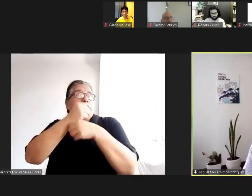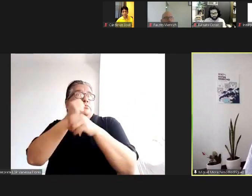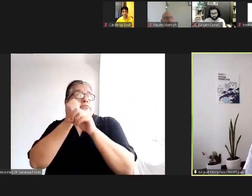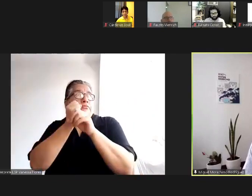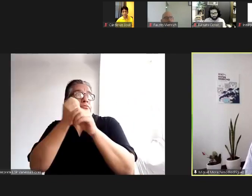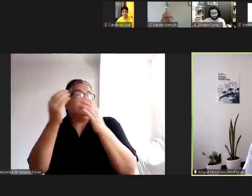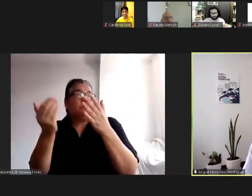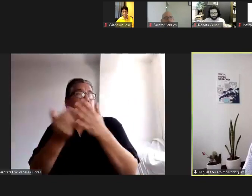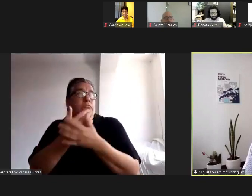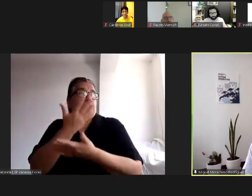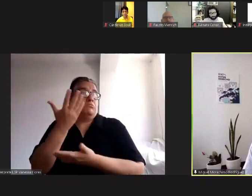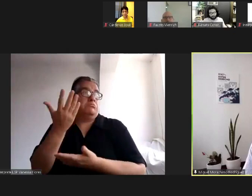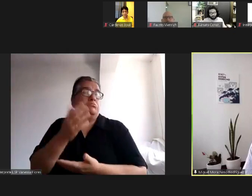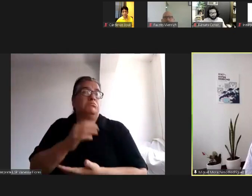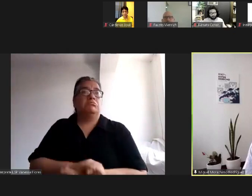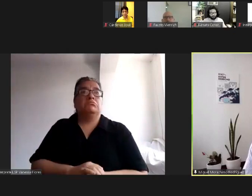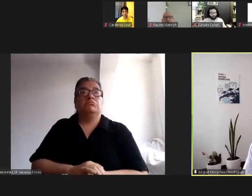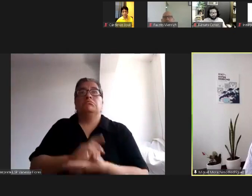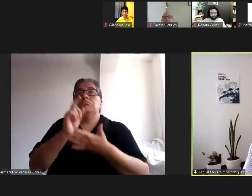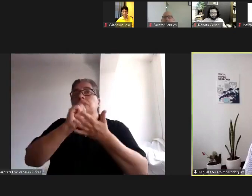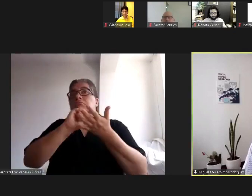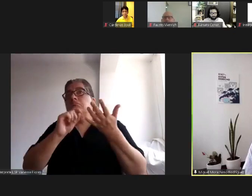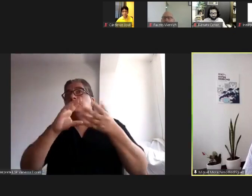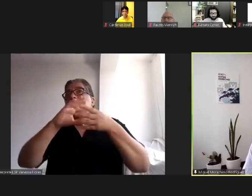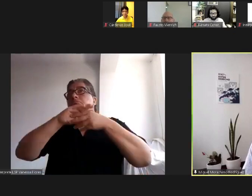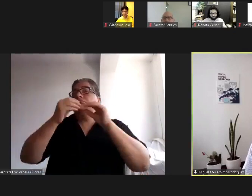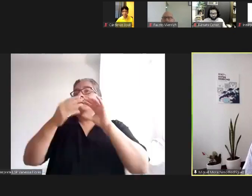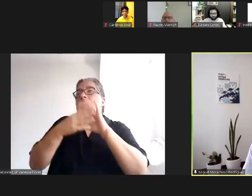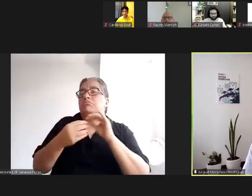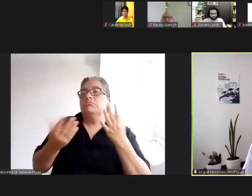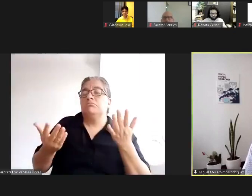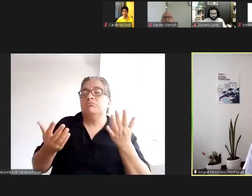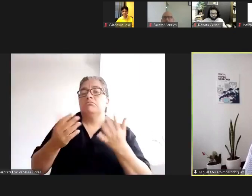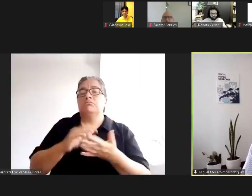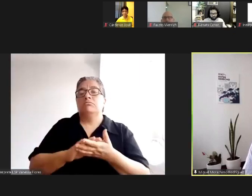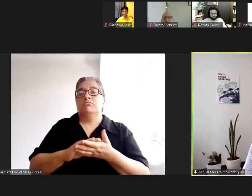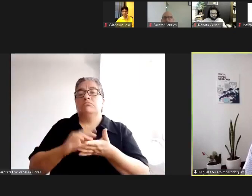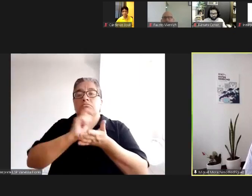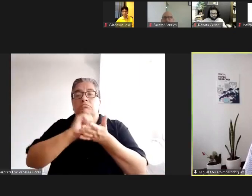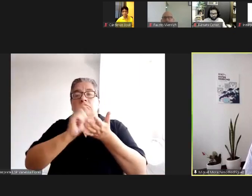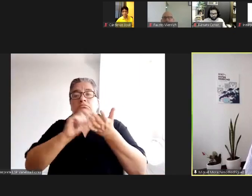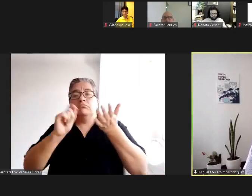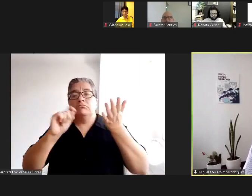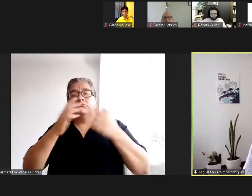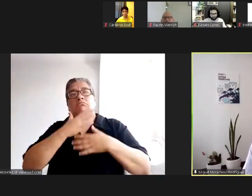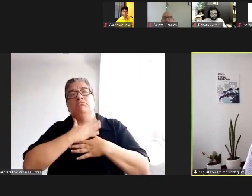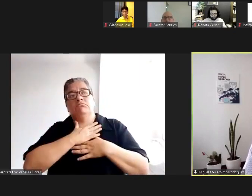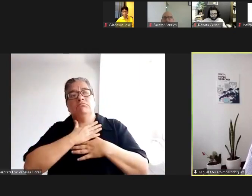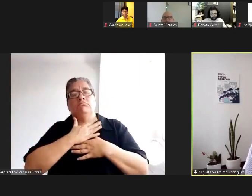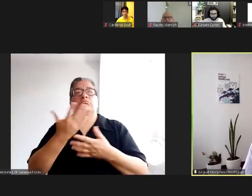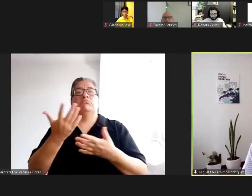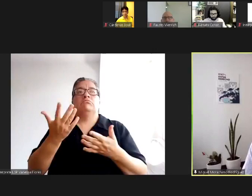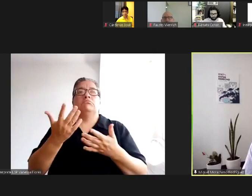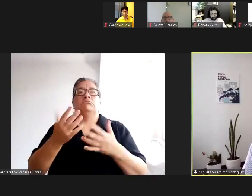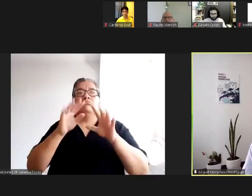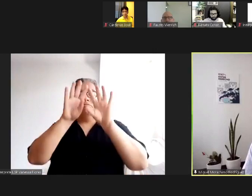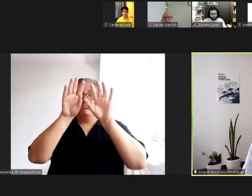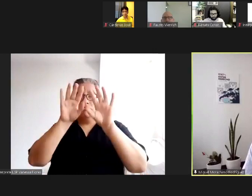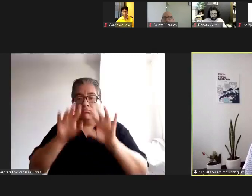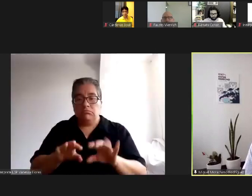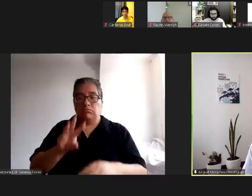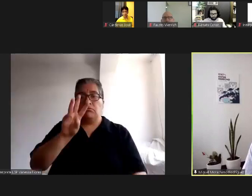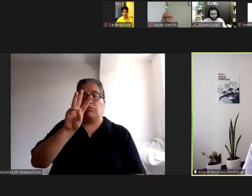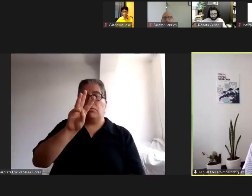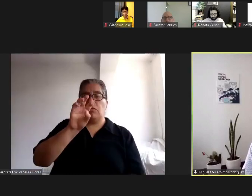de fotografías, cuando saca un cuento, cuando saca una novela, cuando escribe para su página web, los